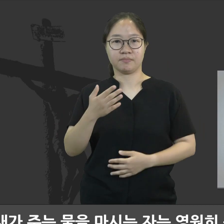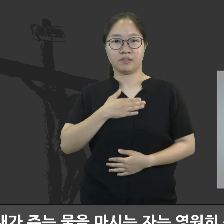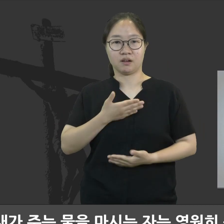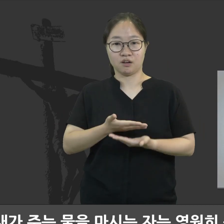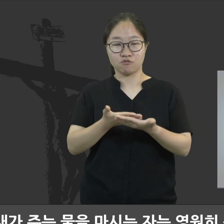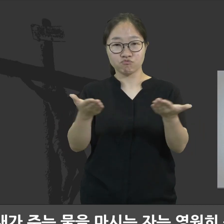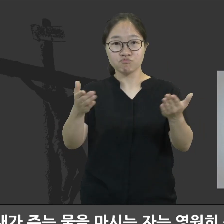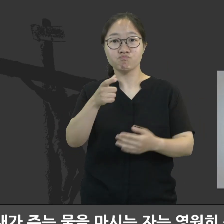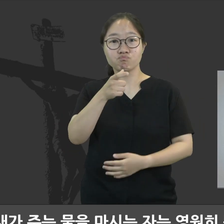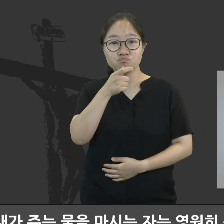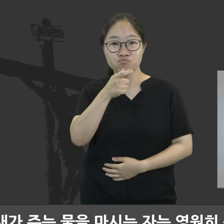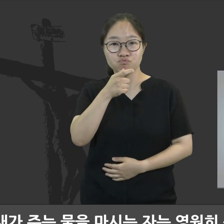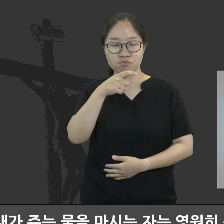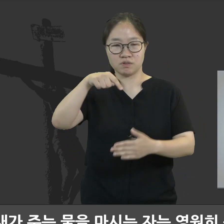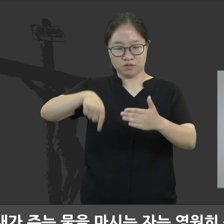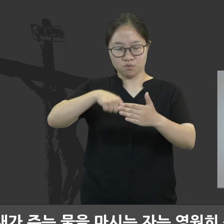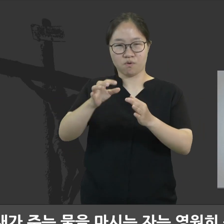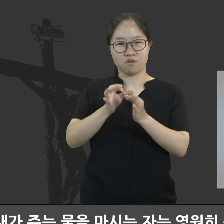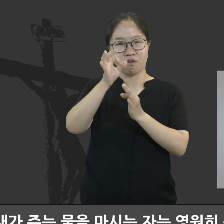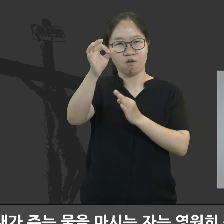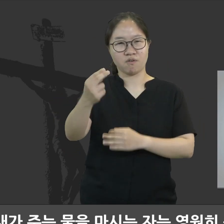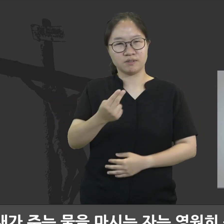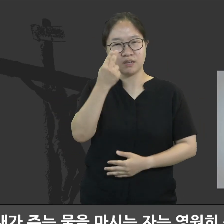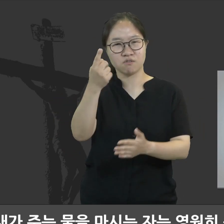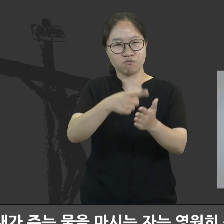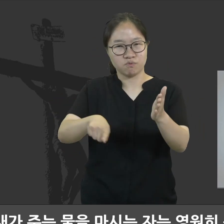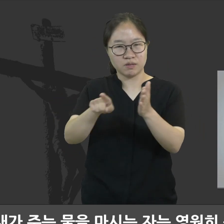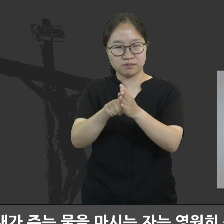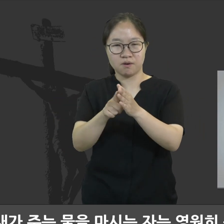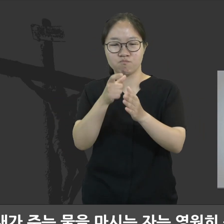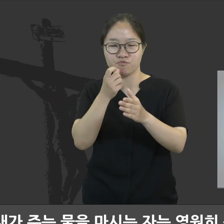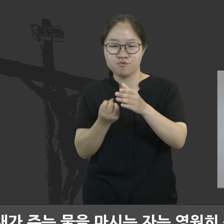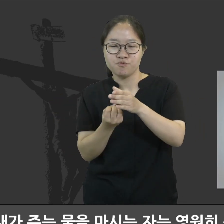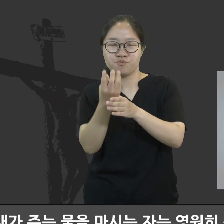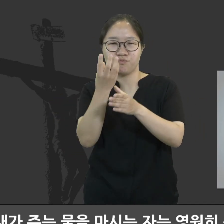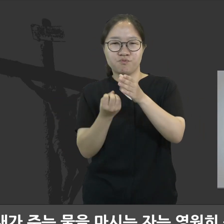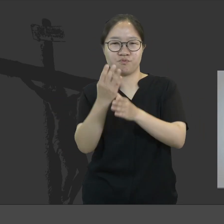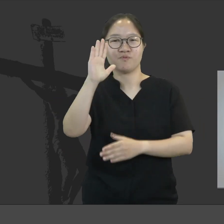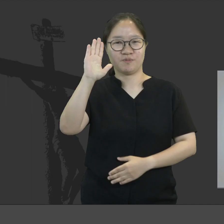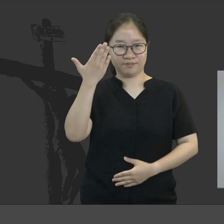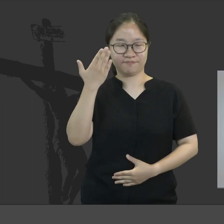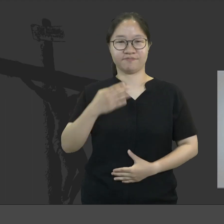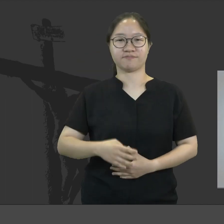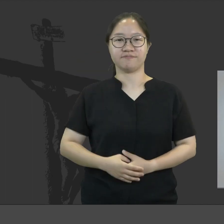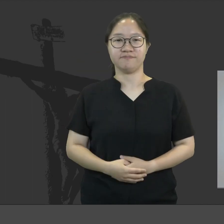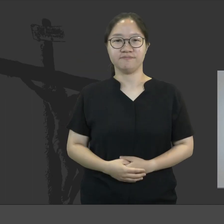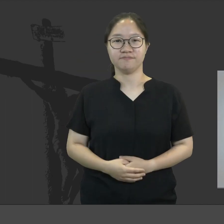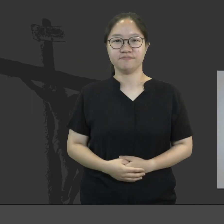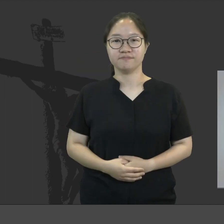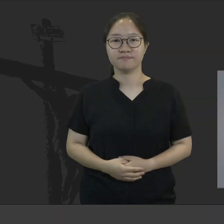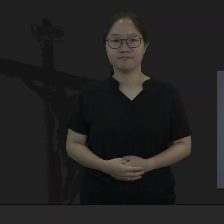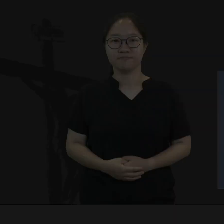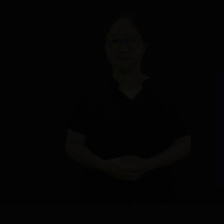내가 주는 물은 그 속에서 영생하도록 솟아나는 샘물이 되리라.